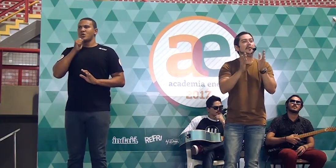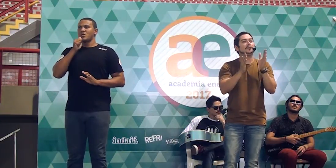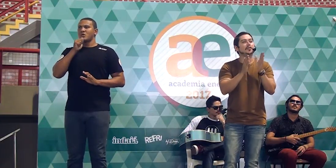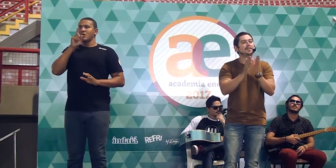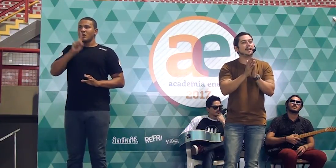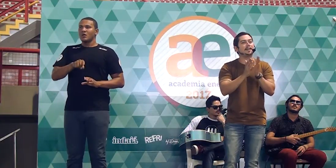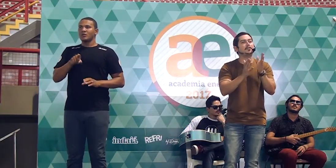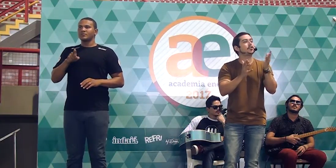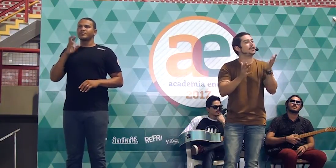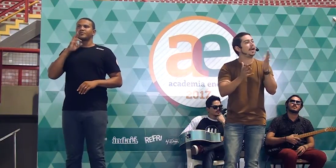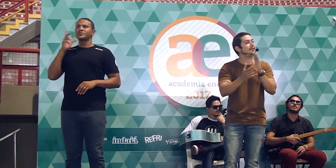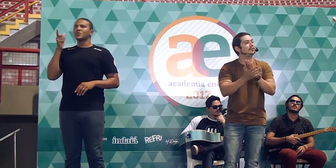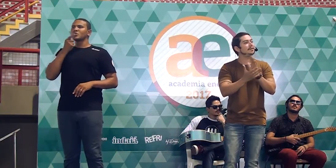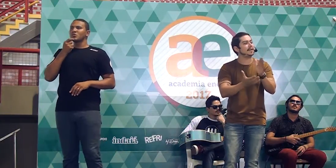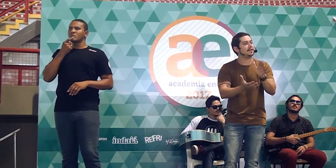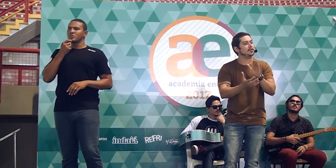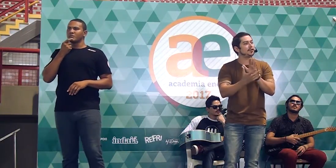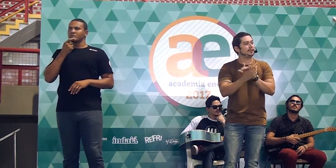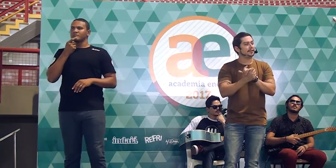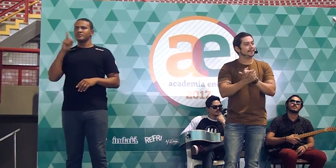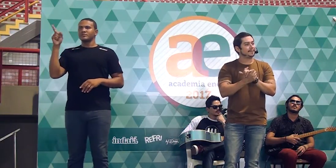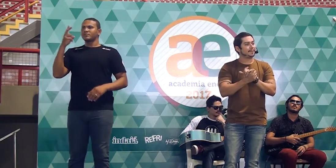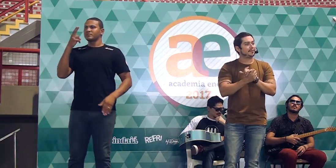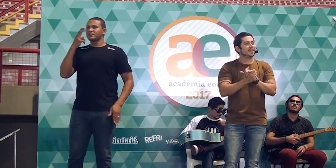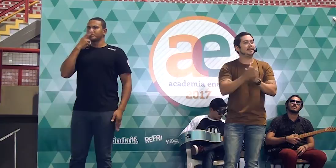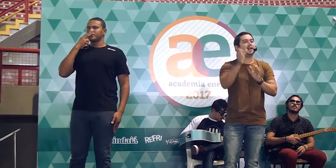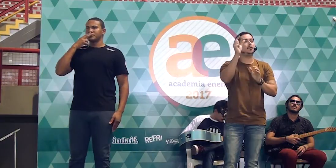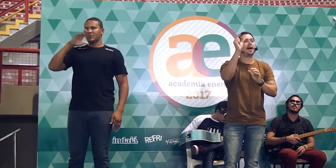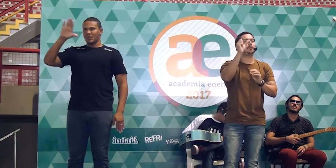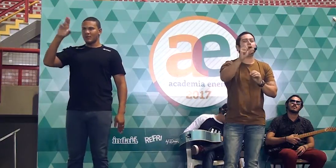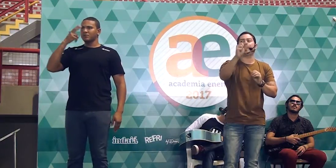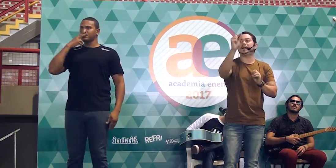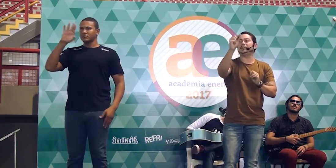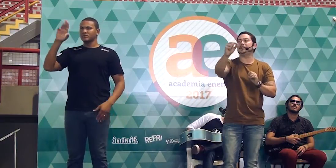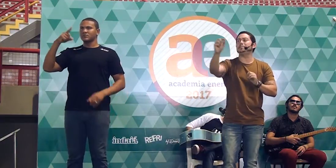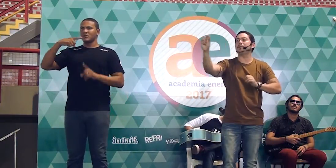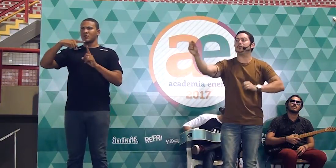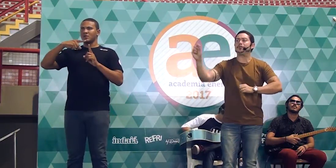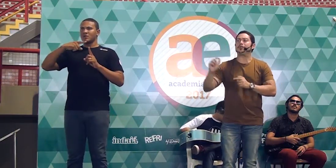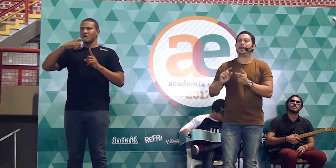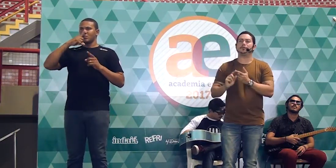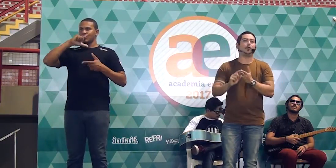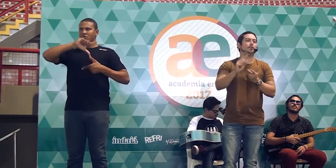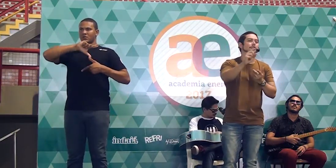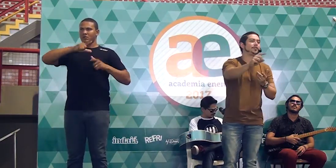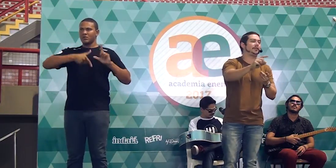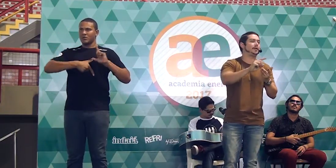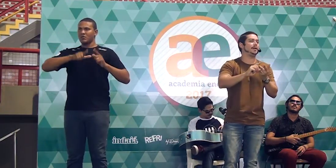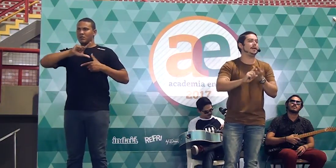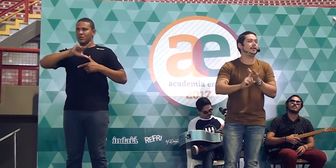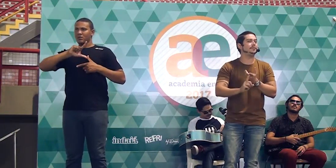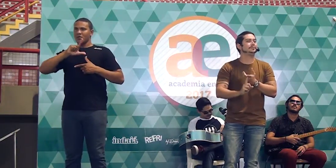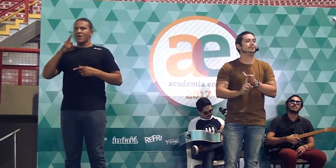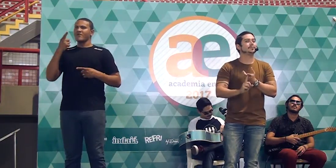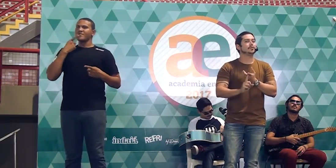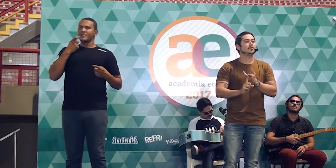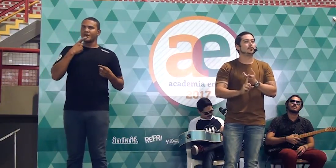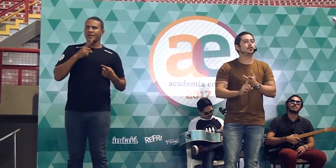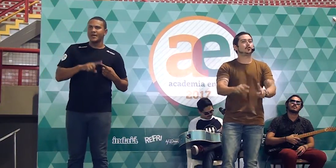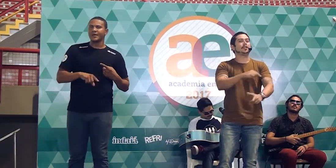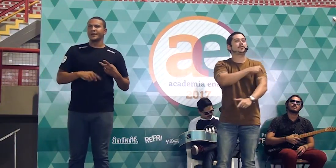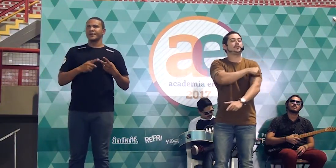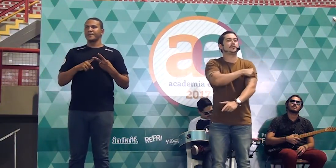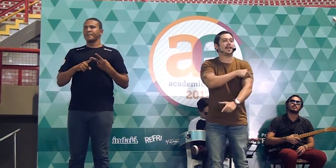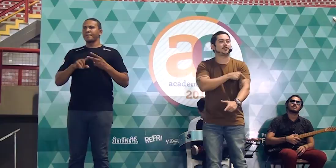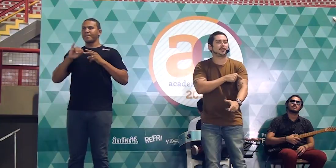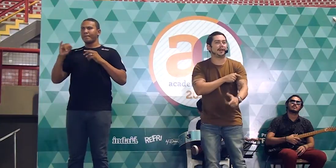feminina foi o nosso querido Estado nazista, que deu uma cor para cada inimigo do Estado. Comunista vermelho,